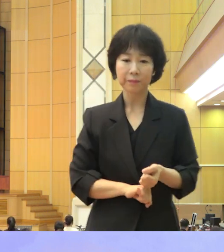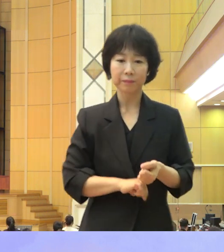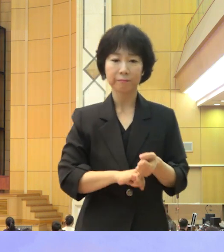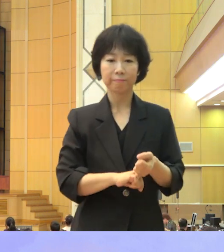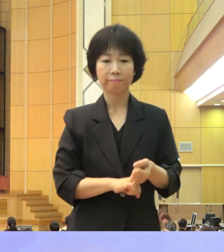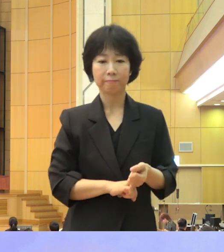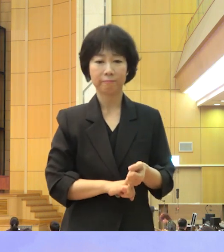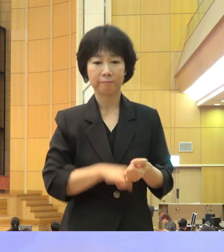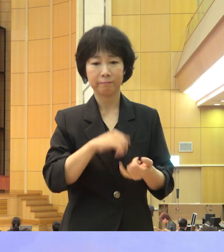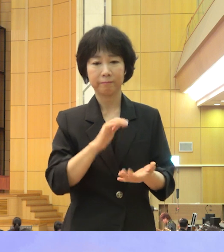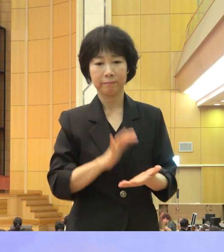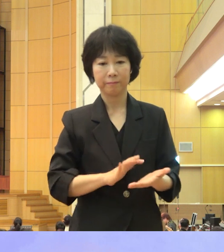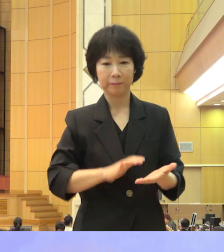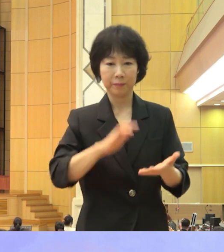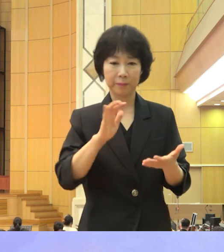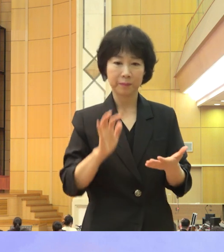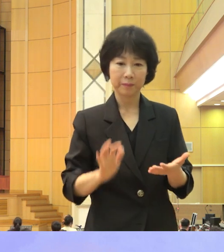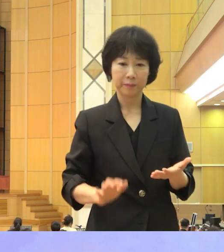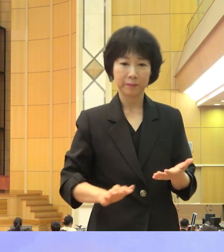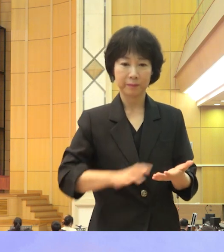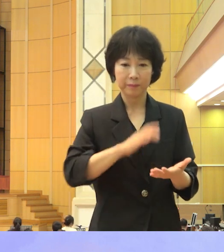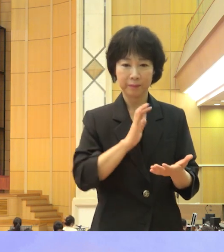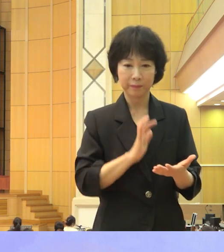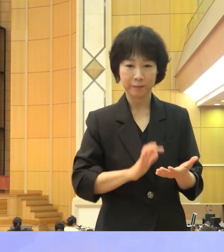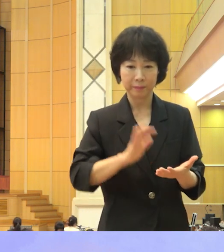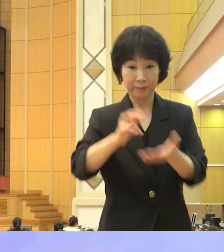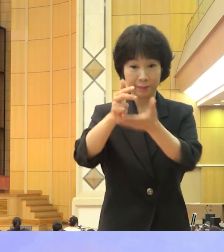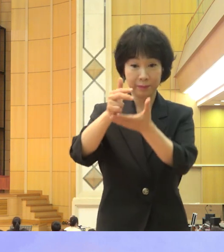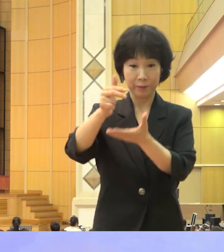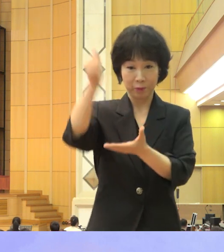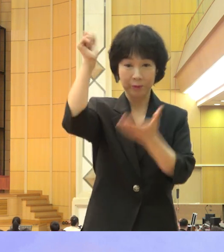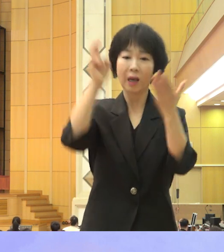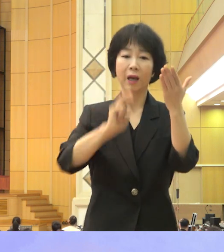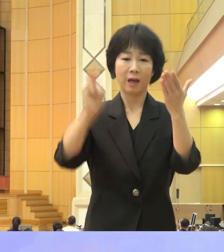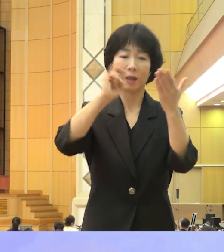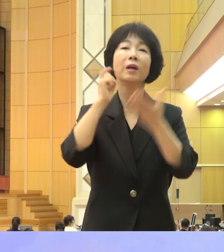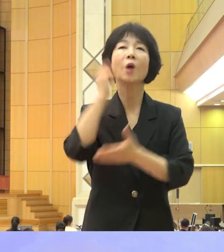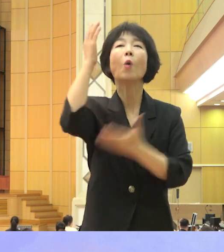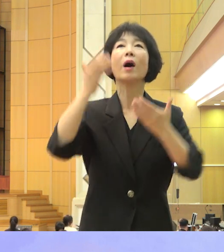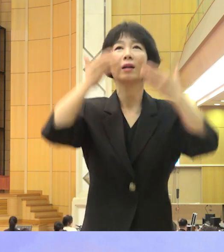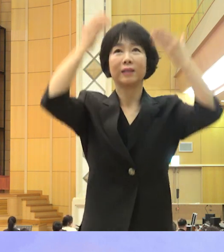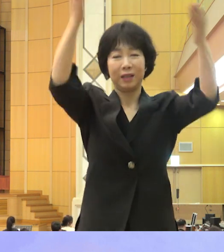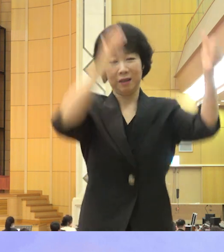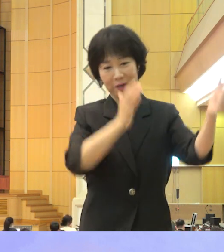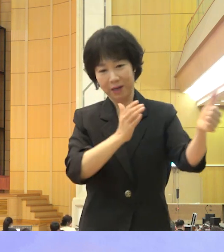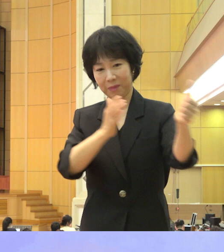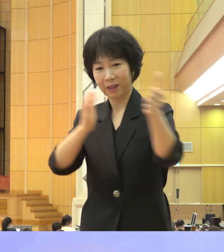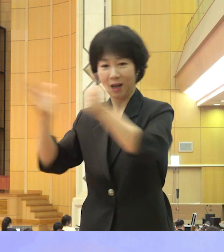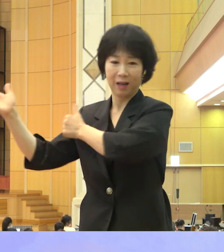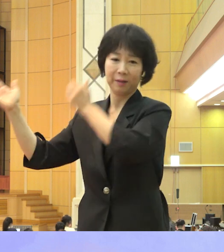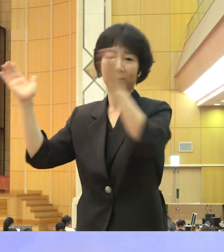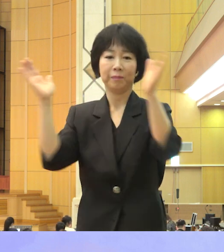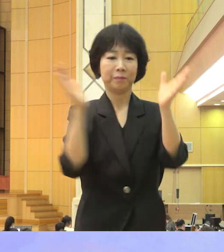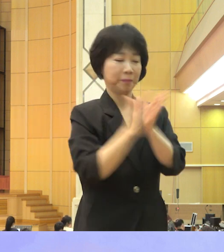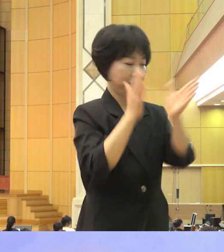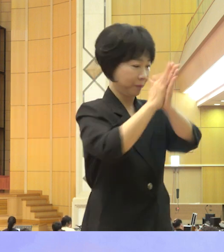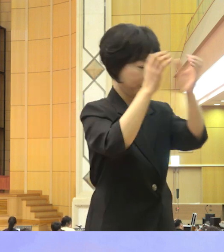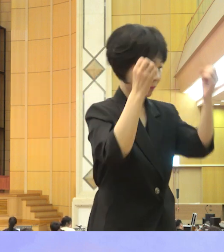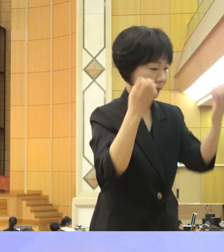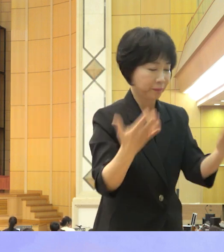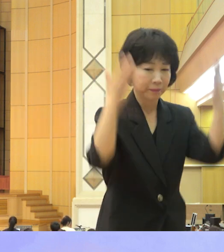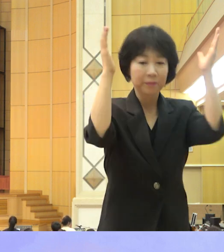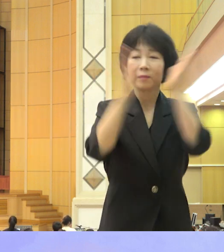항상 주님과 함께 하시면서 항상 주님께 능력 받으시면서 살아가시는 녹상교회 성도님들 되시기를 예수님의 이름으로